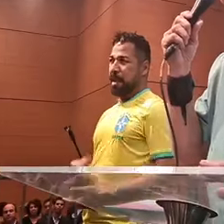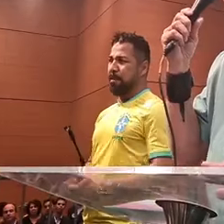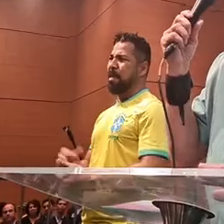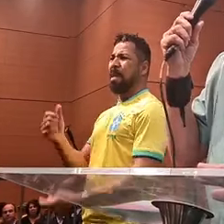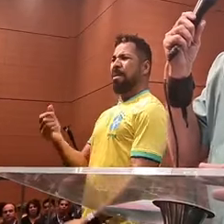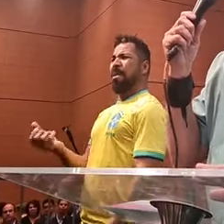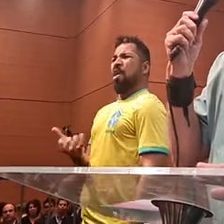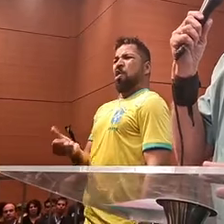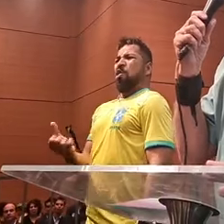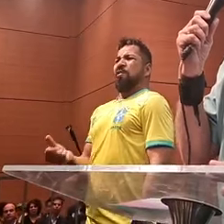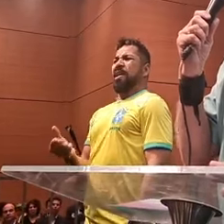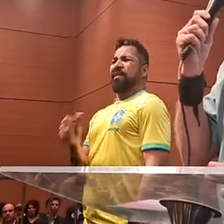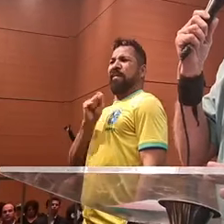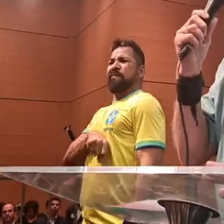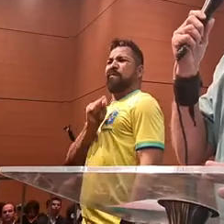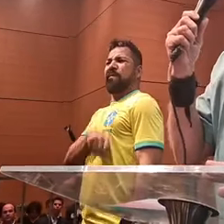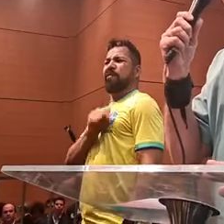Covardia.